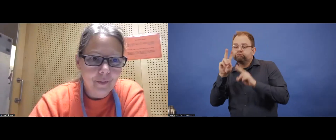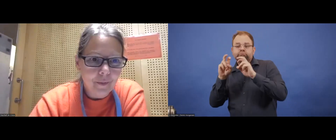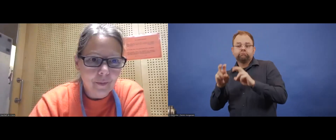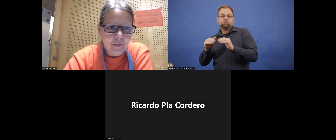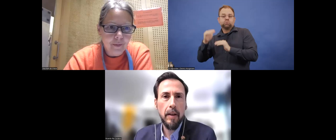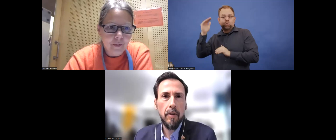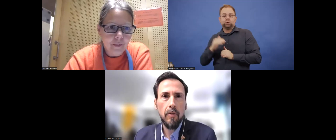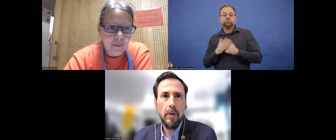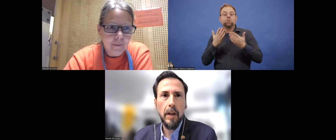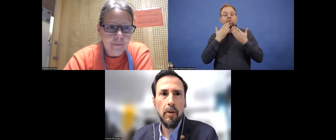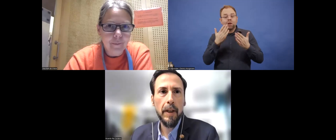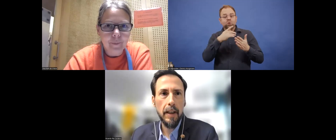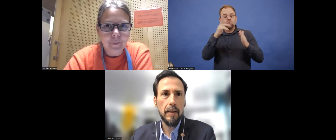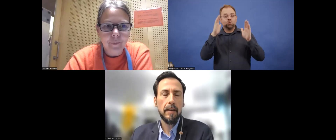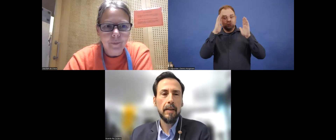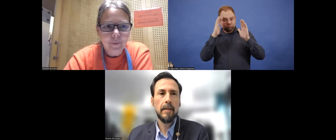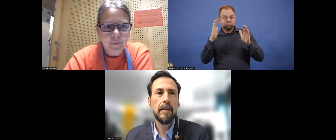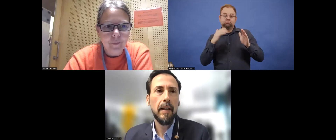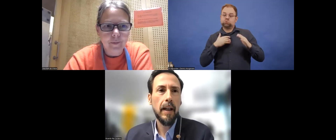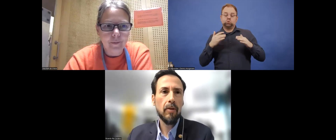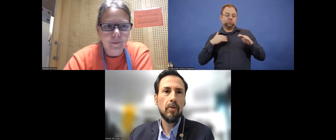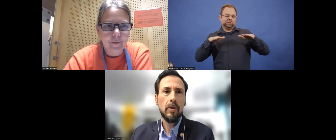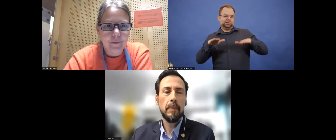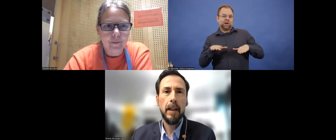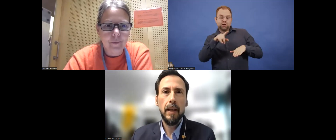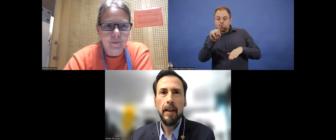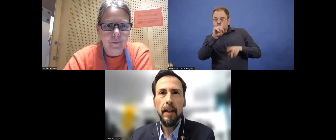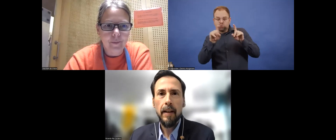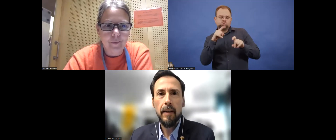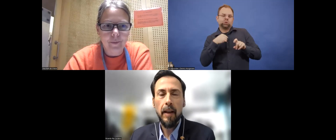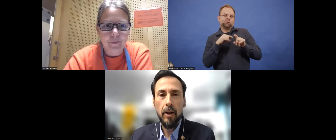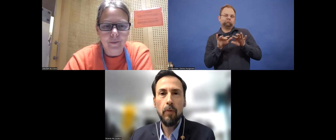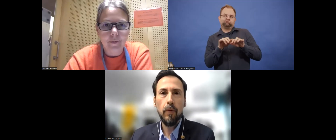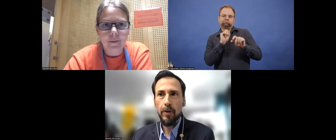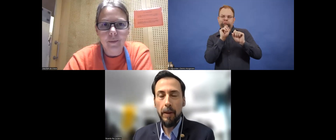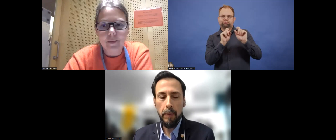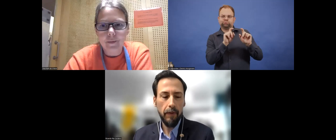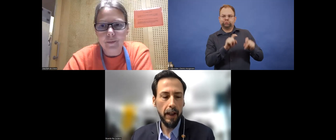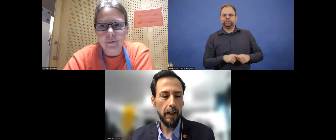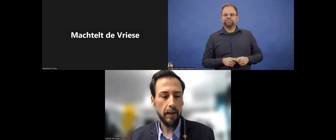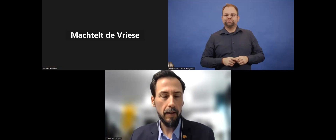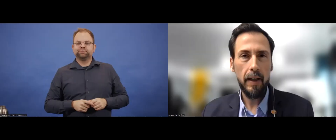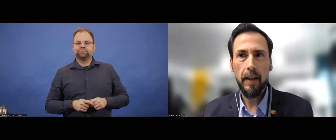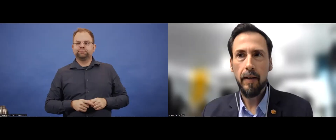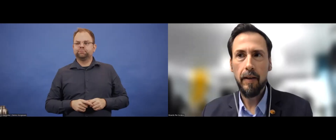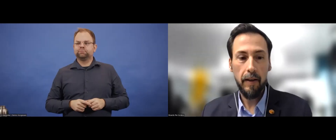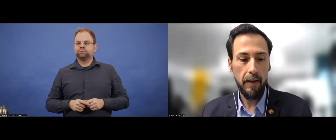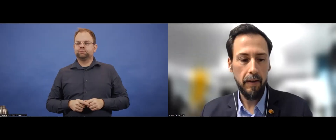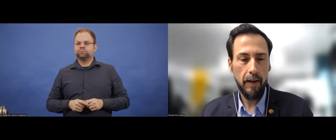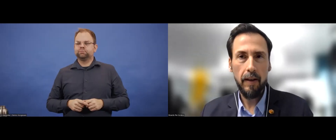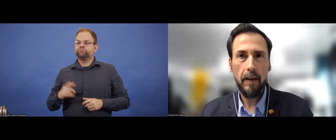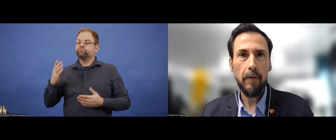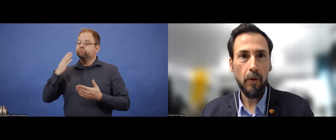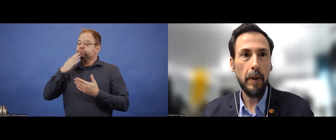estoy muy feliz por responder cualquier de sus preguntas. Muchísimas gracias, Margelt. Soy